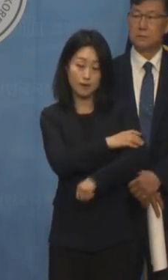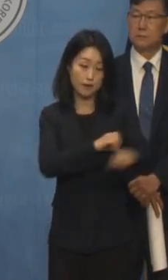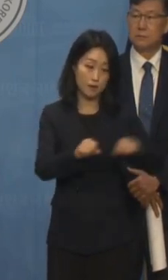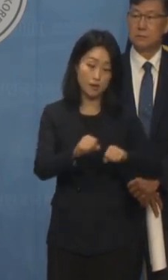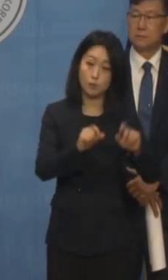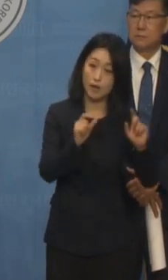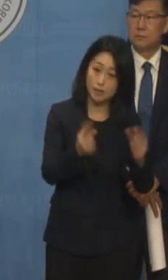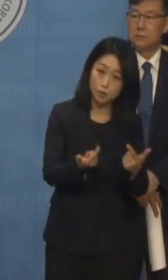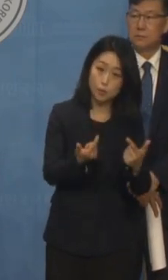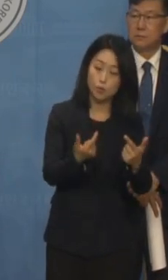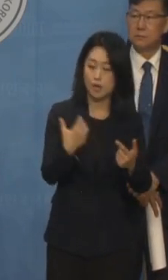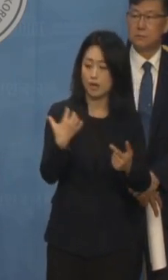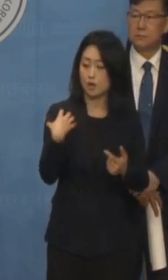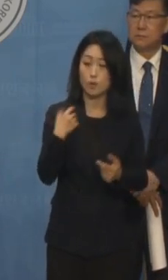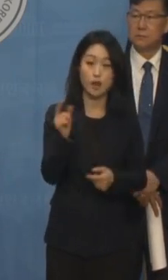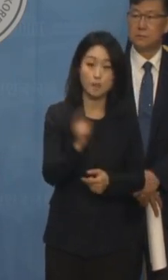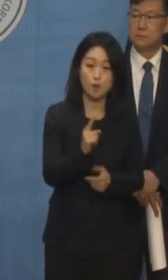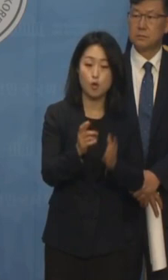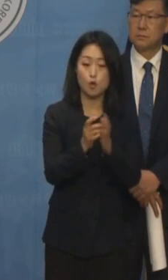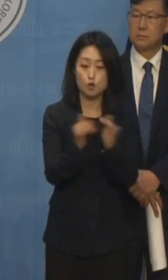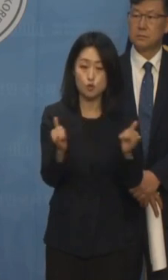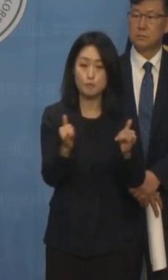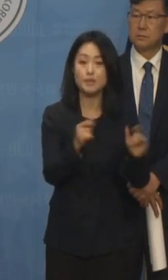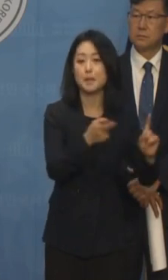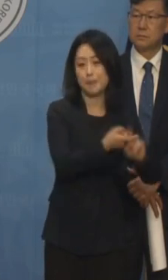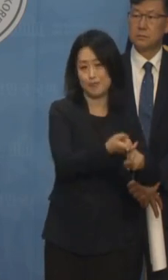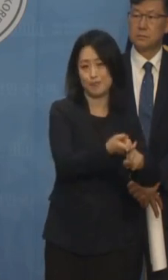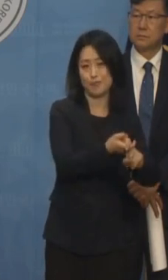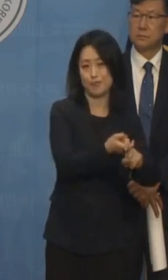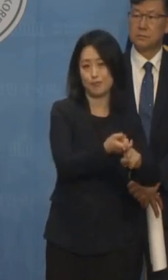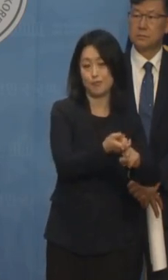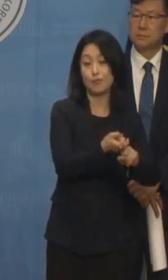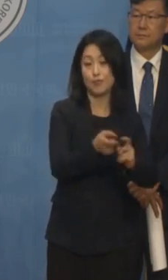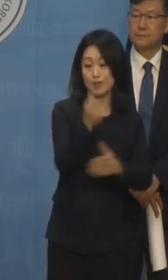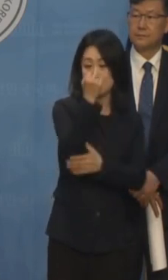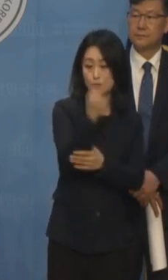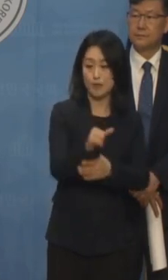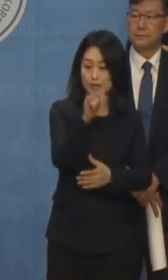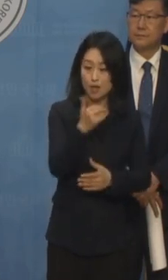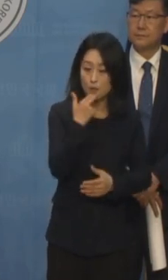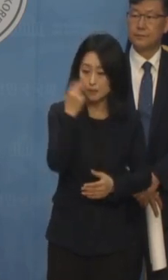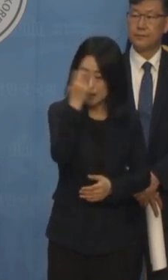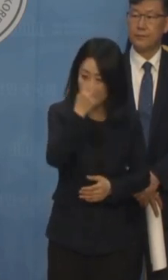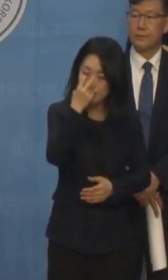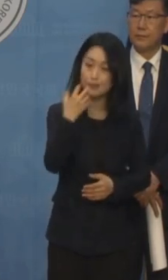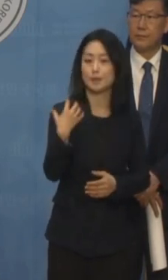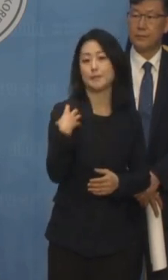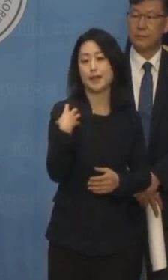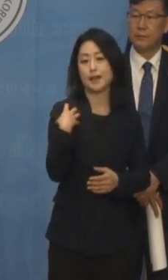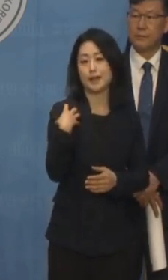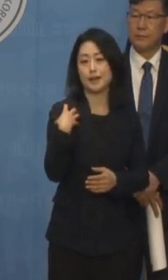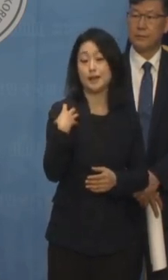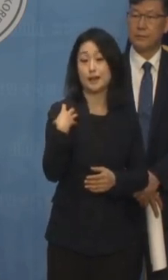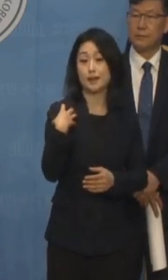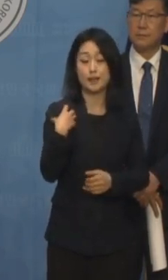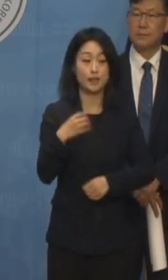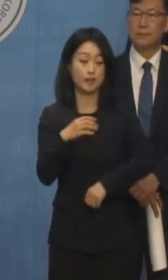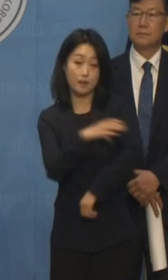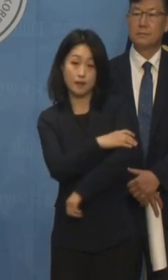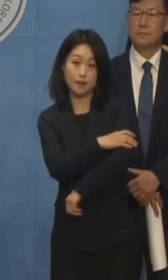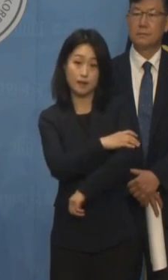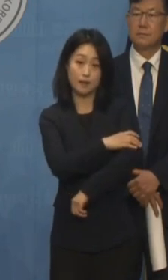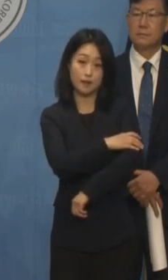아니라 역할 자체가 국민의 편에서 권력을 감시하고 견제하며 권력의 일방